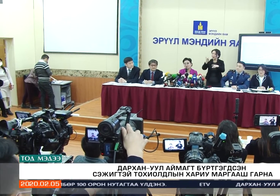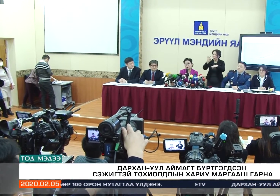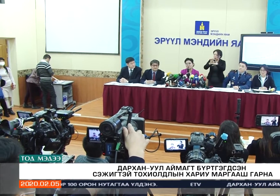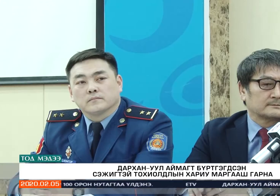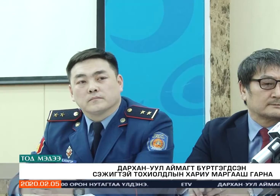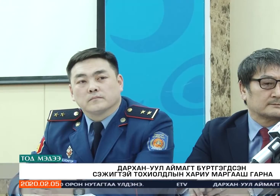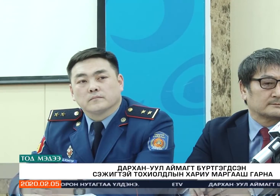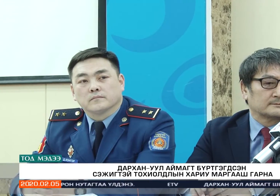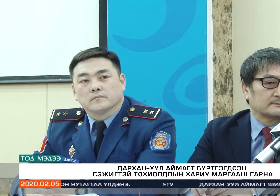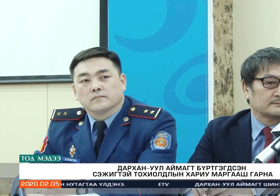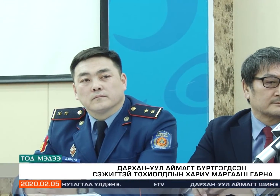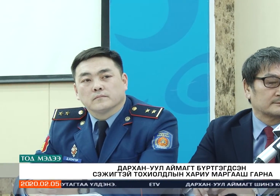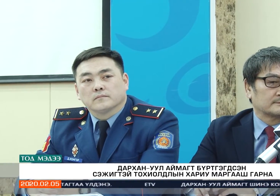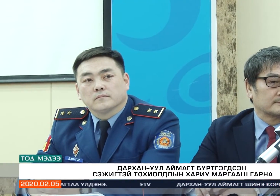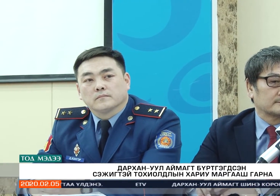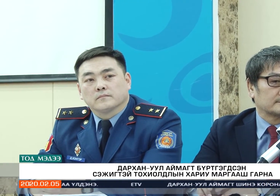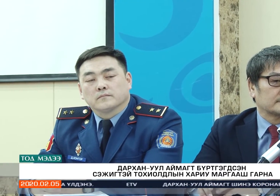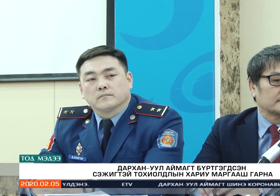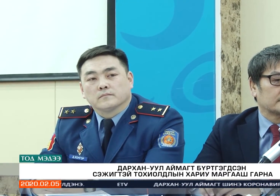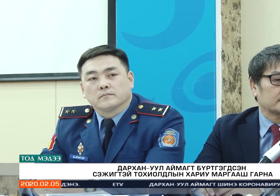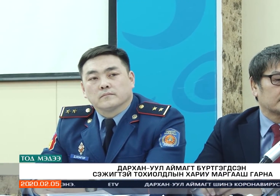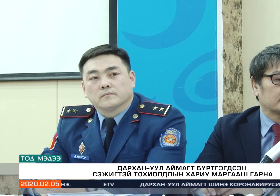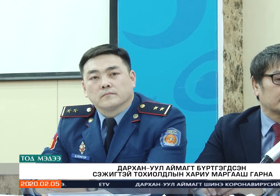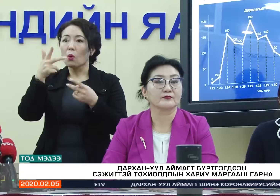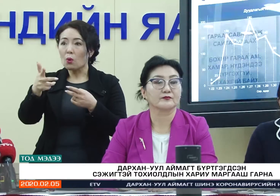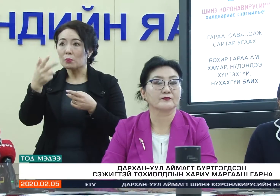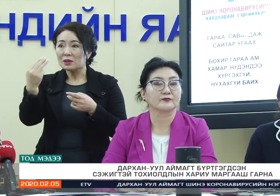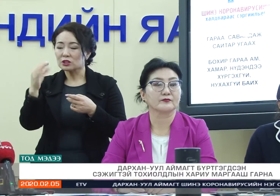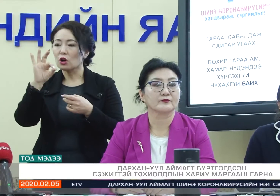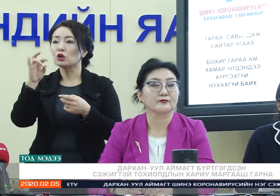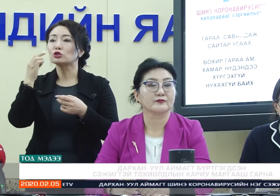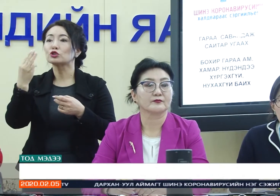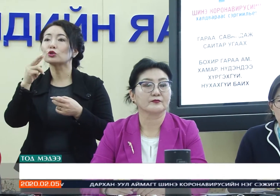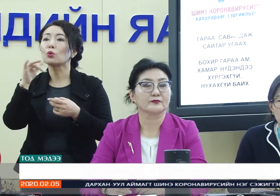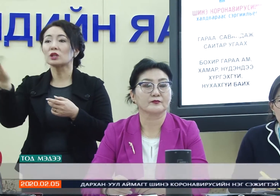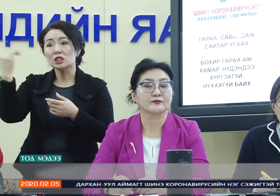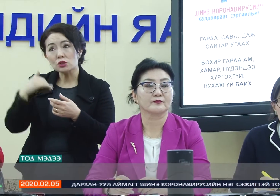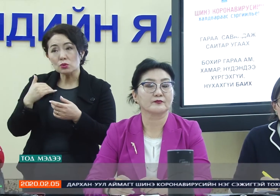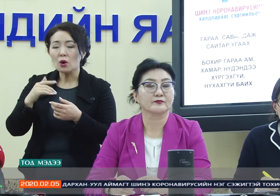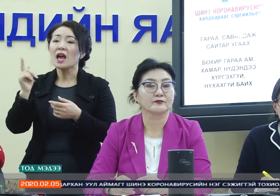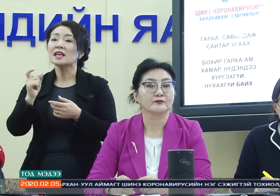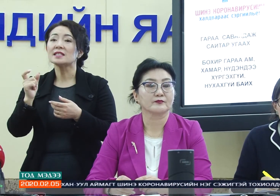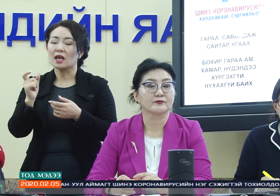тархалтын аюултай түвшинд шилжсэн энэ үед иргэд амны хаалтаа тогтмол зүүж гараа ойр ойрхон ухаж олон хүн